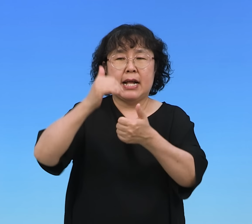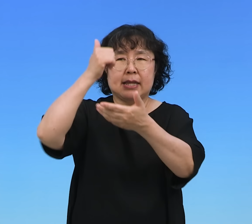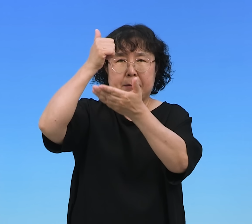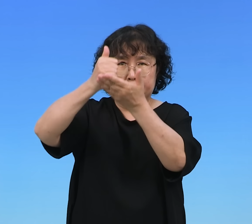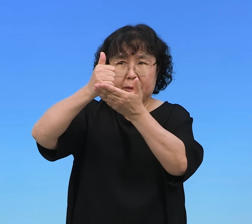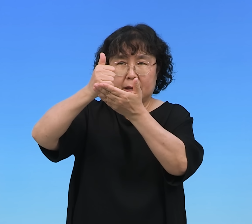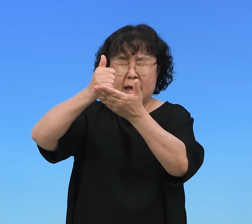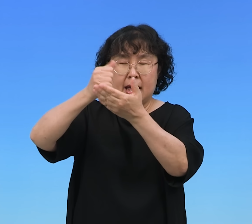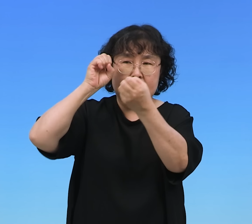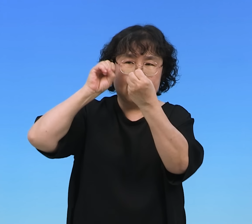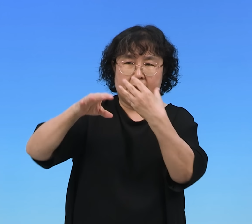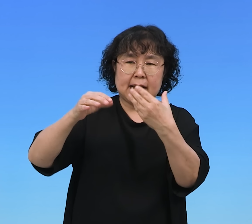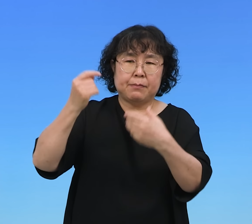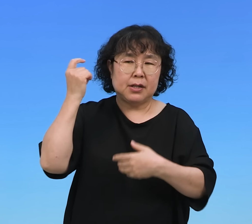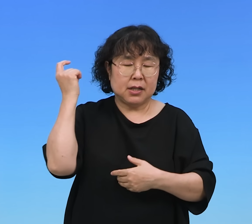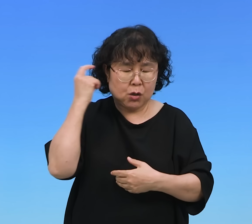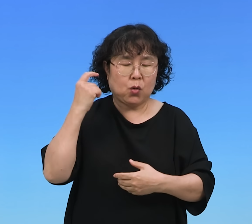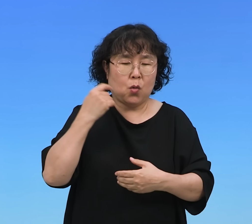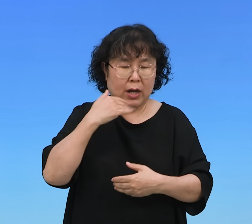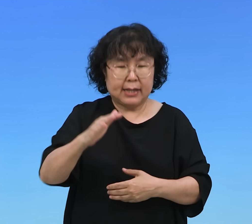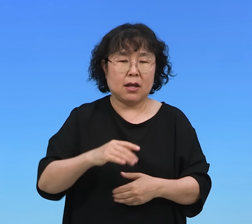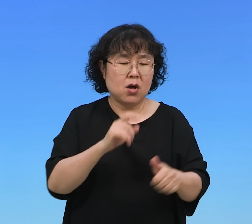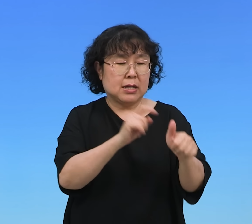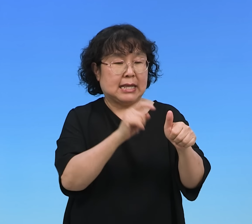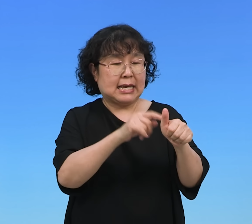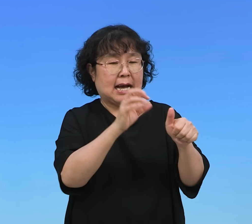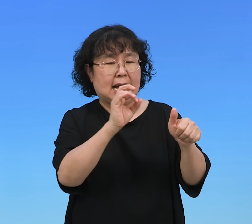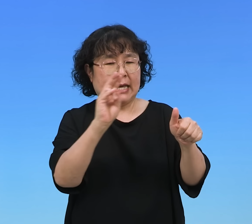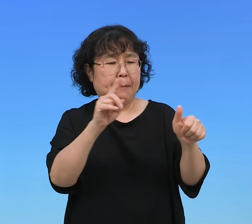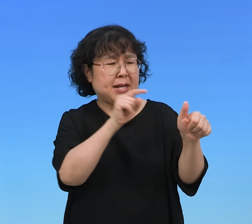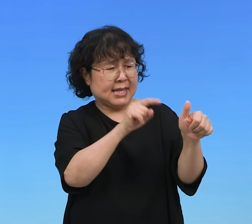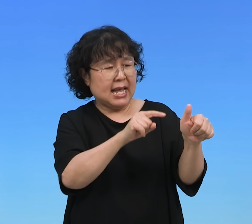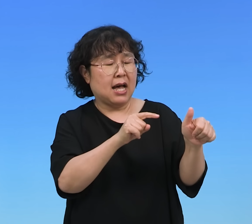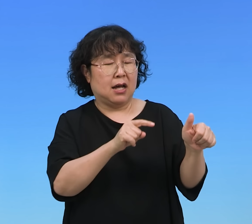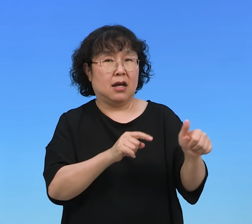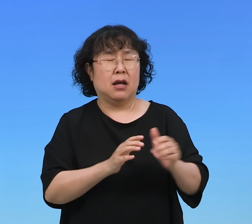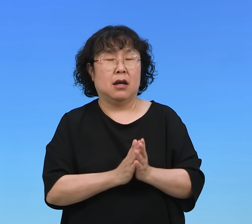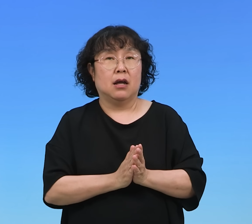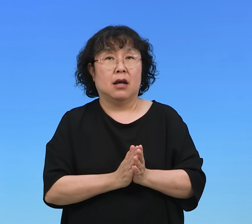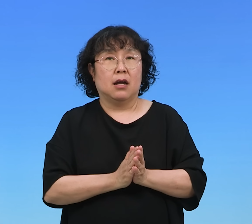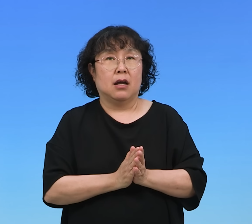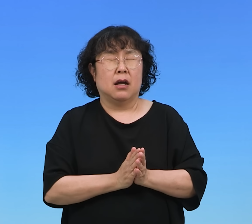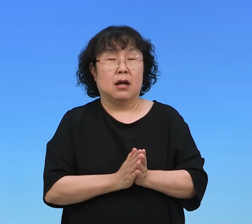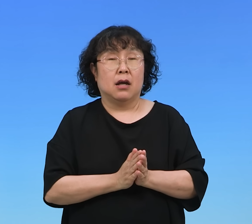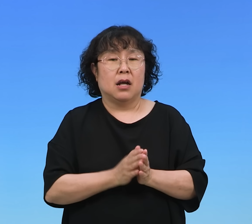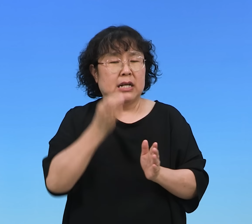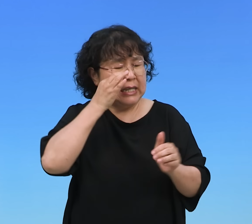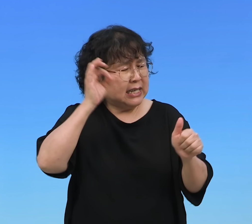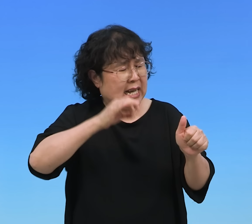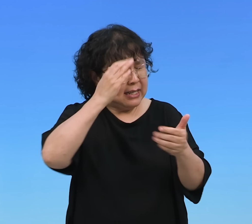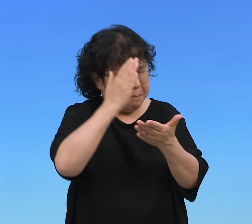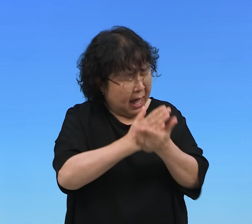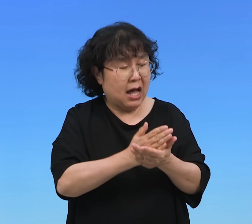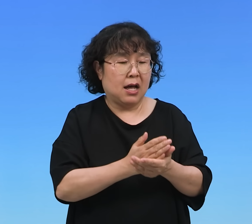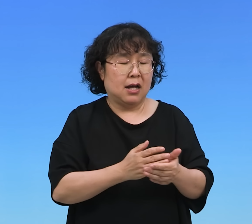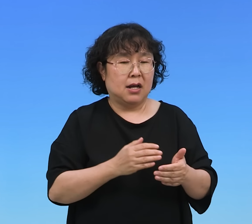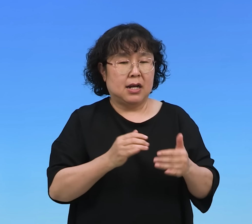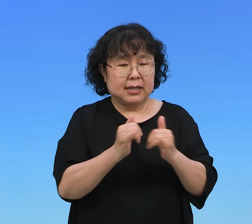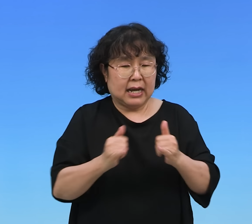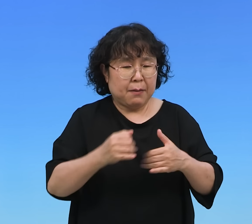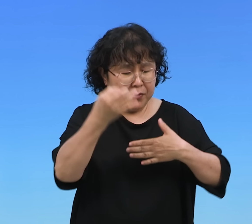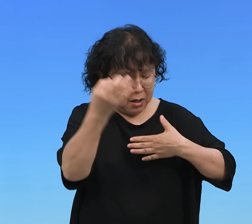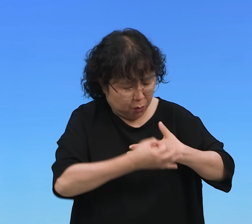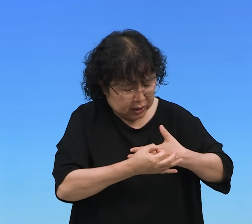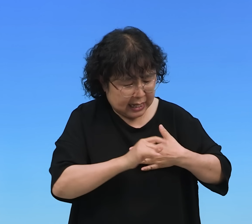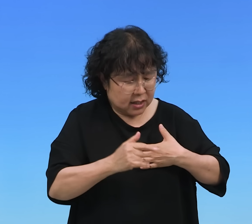돼요. 네가 야베스야. 네가 야베스인데 왜 그러냐? 사람들이 주목하지 않는 게 그게 그렇게